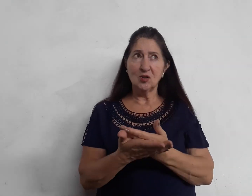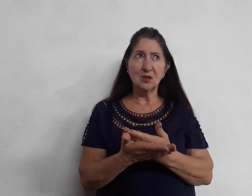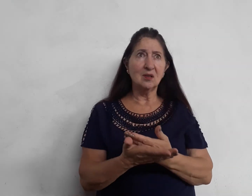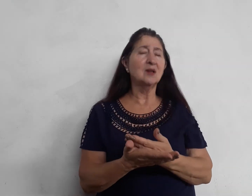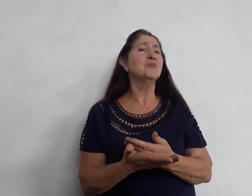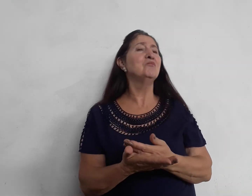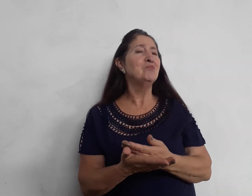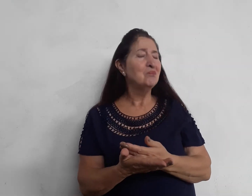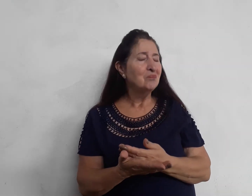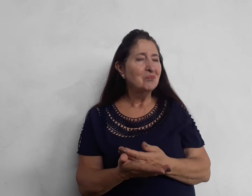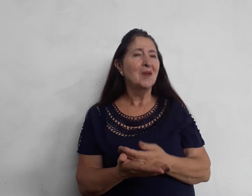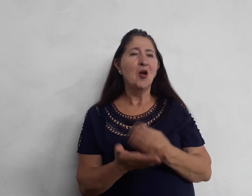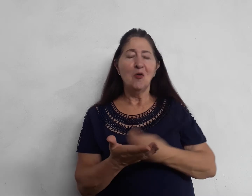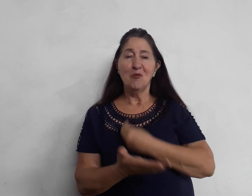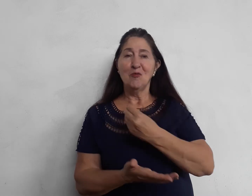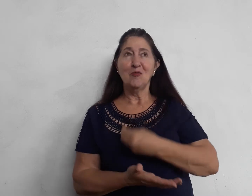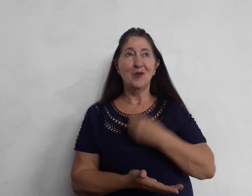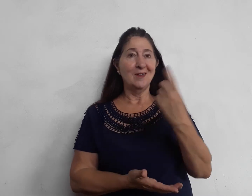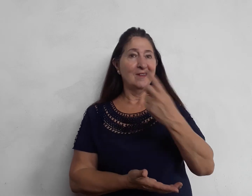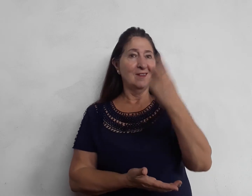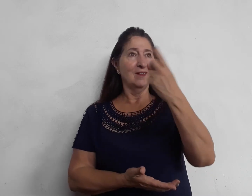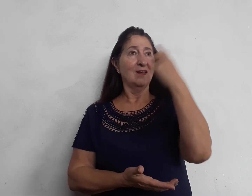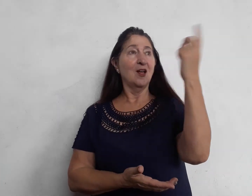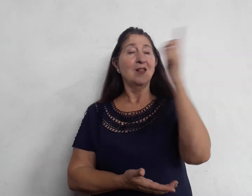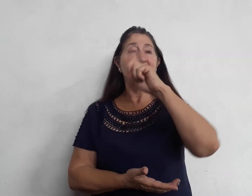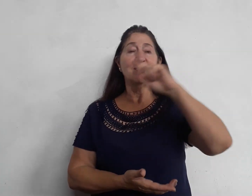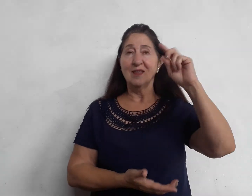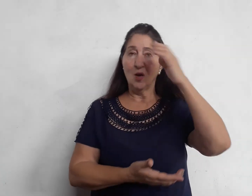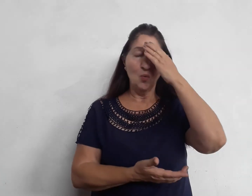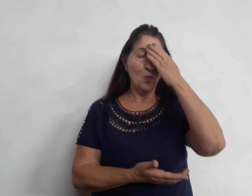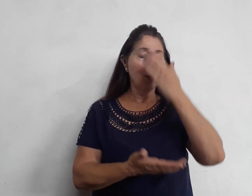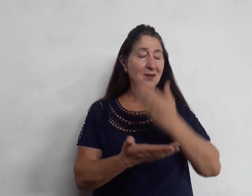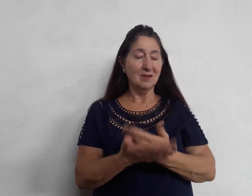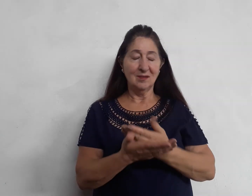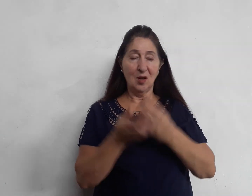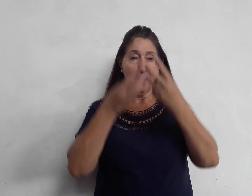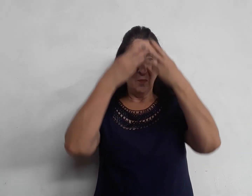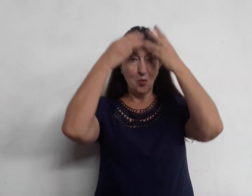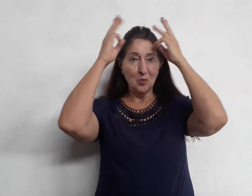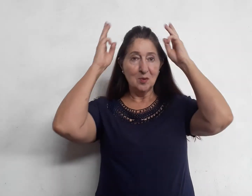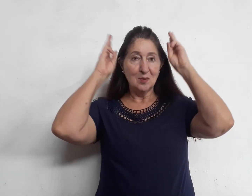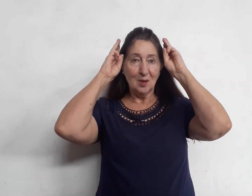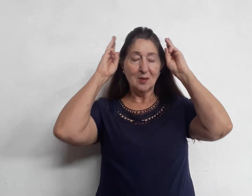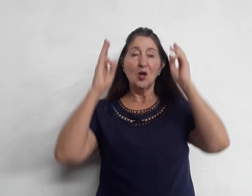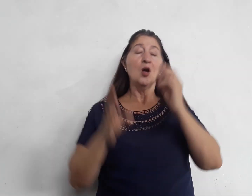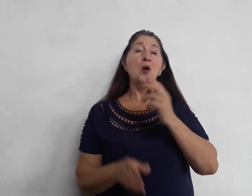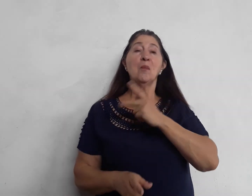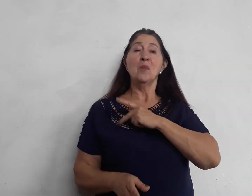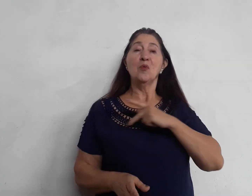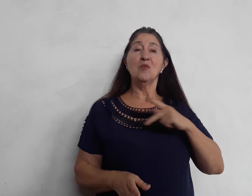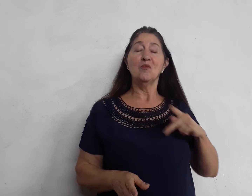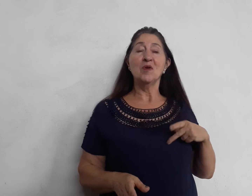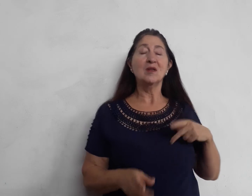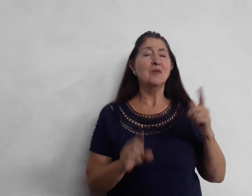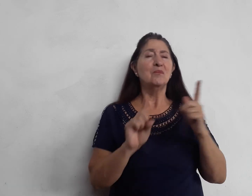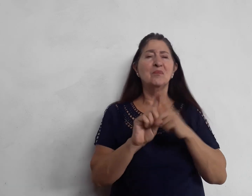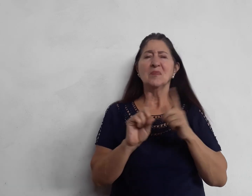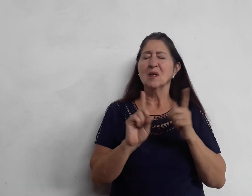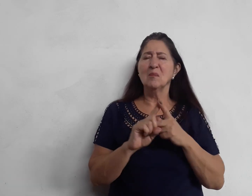não crê em Moisés e nos profetas, quem não se debruça e não se deixa abarcar pelas Sagradas